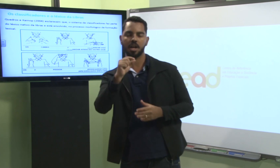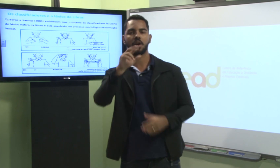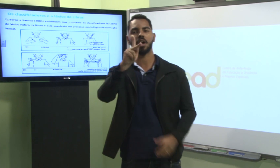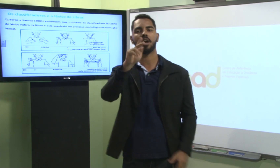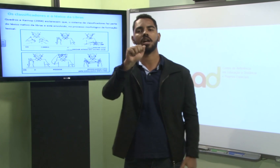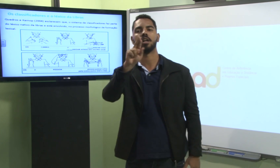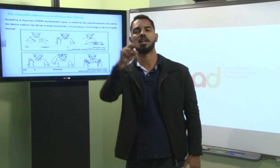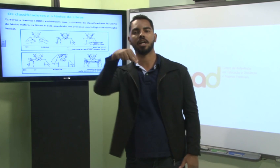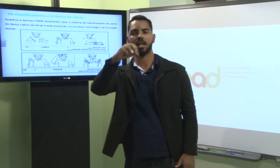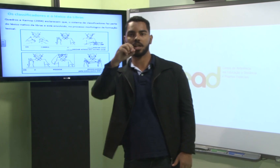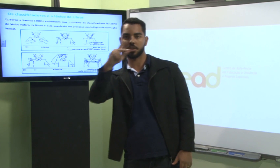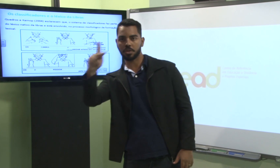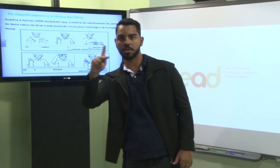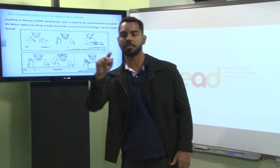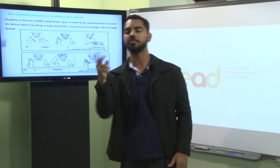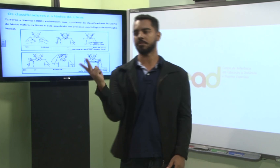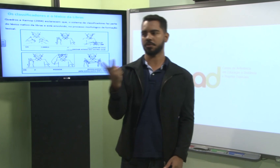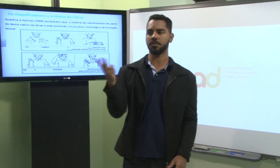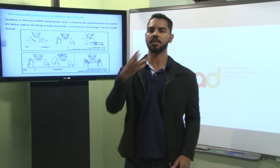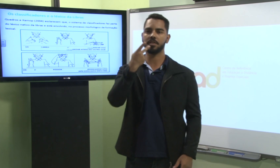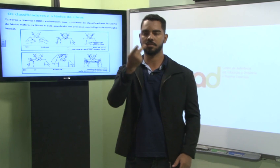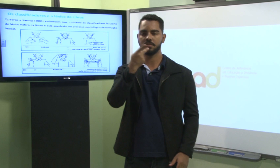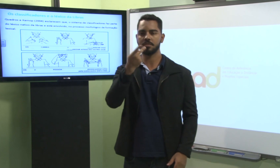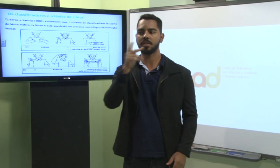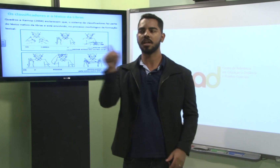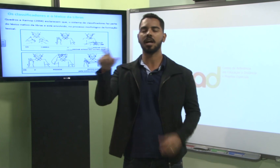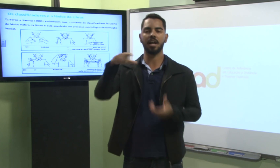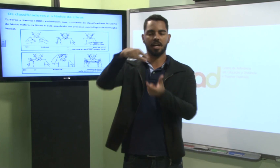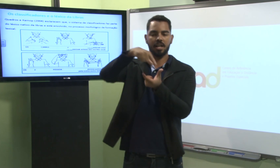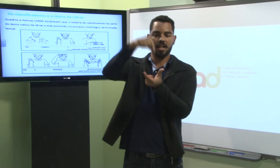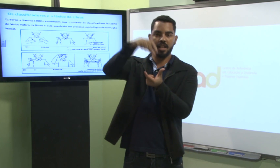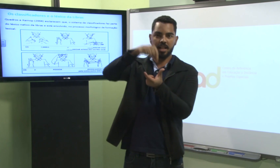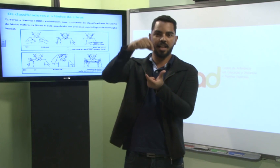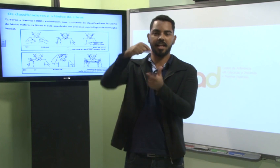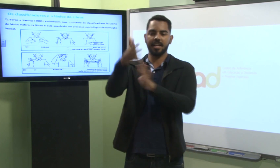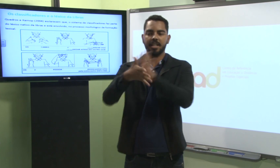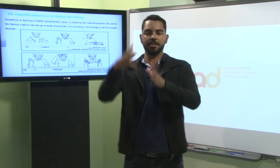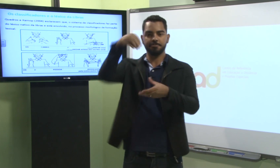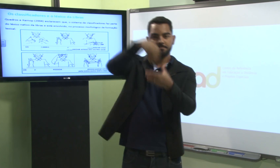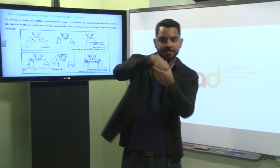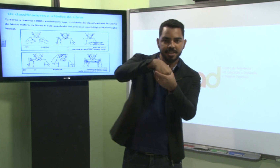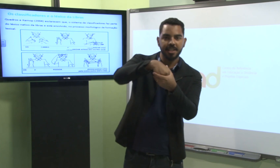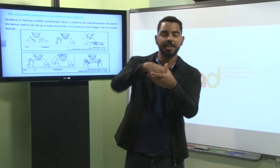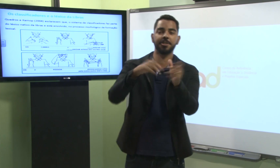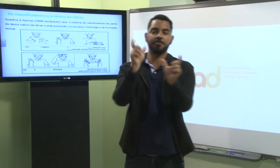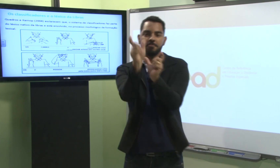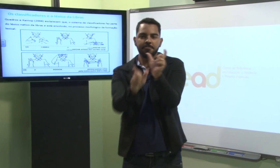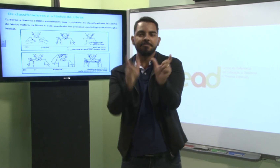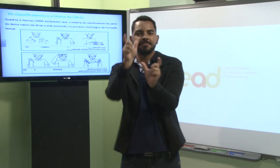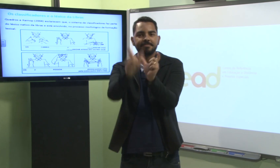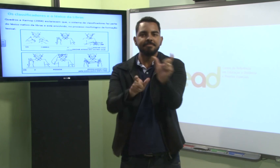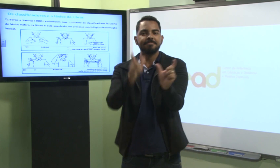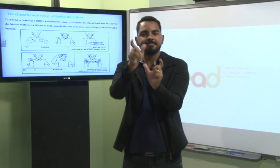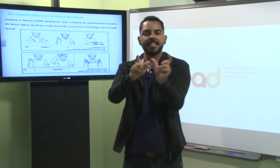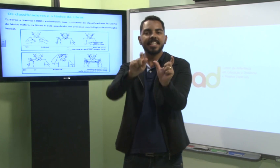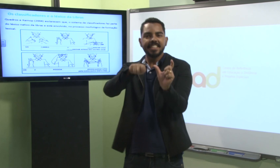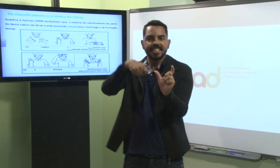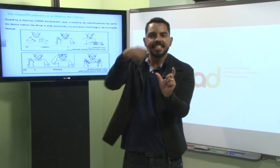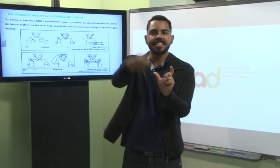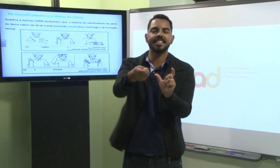classificadores faz parte do lexo nativo na Libras e está envolvido no processo morfológico de formação do